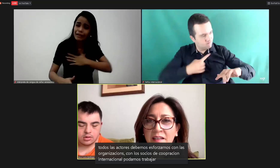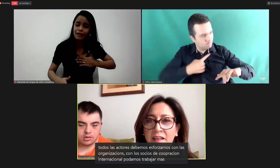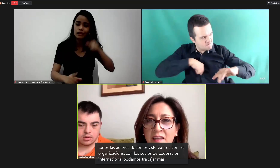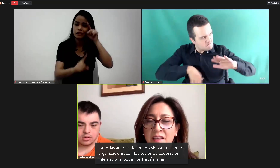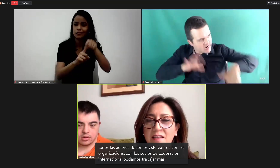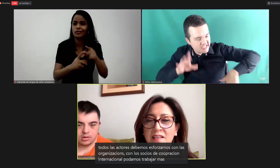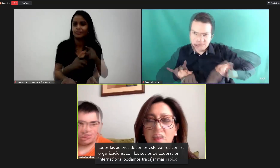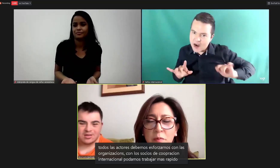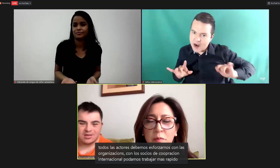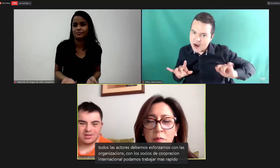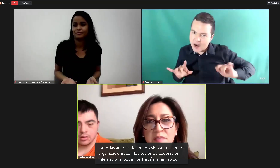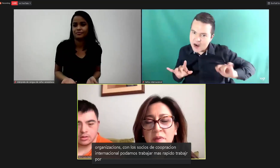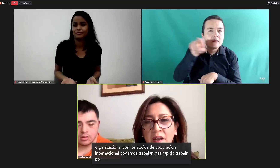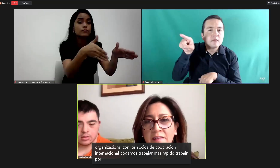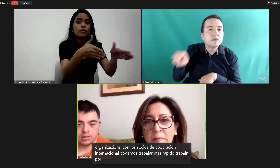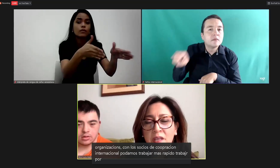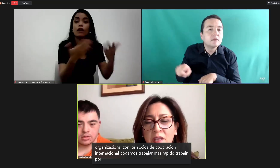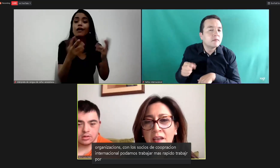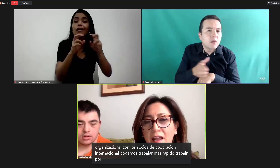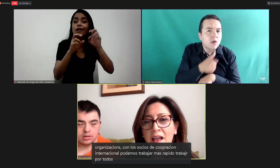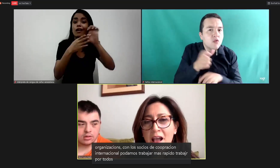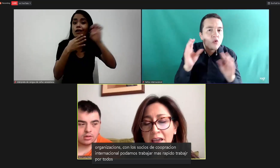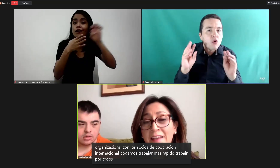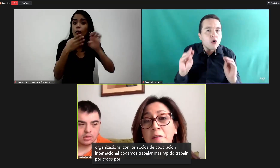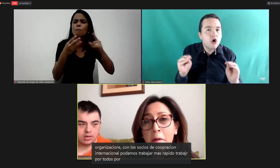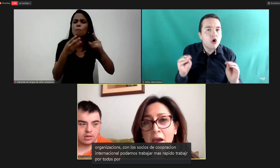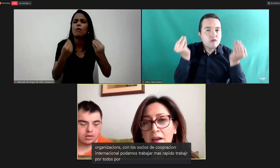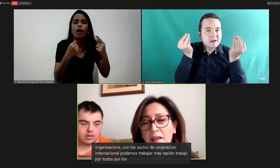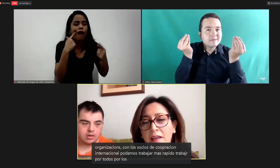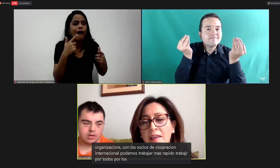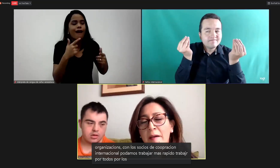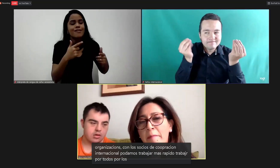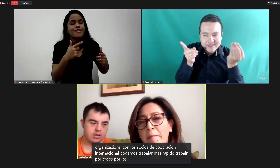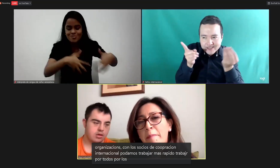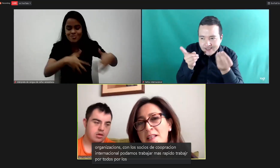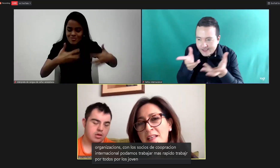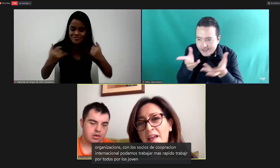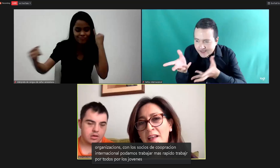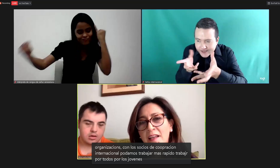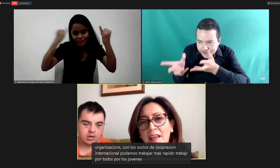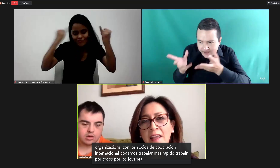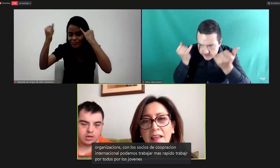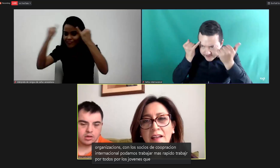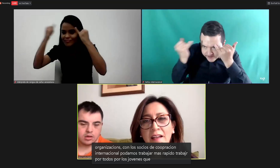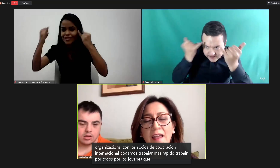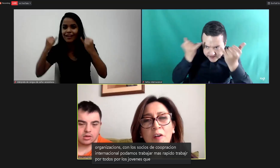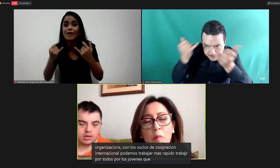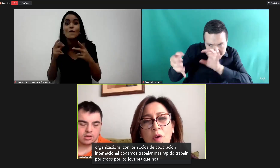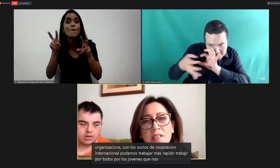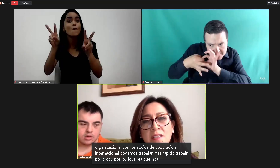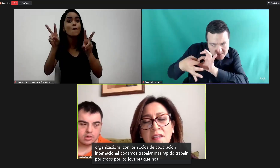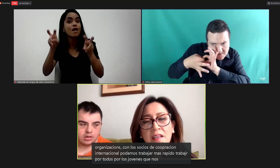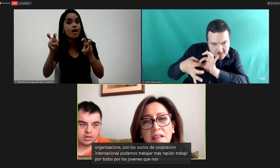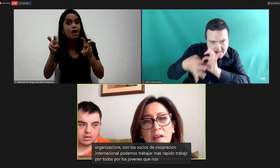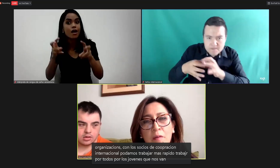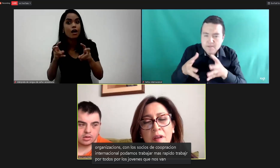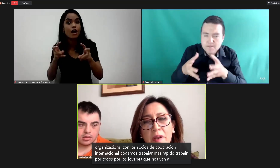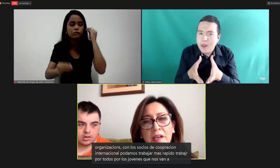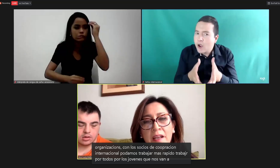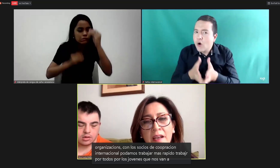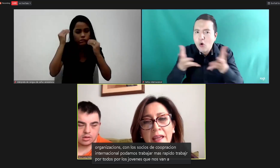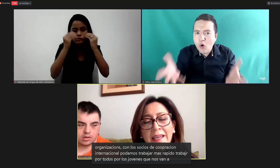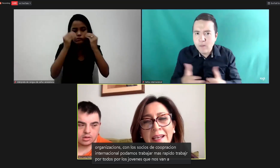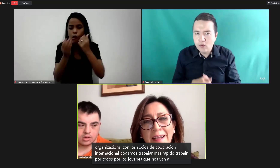esas estrategias, van a inspirar también a innovar y a pensar en cómo incidir de